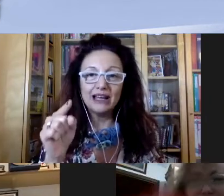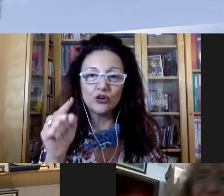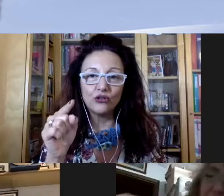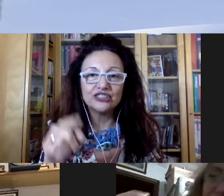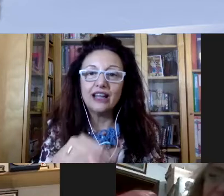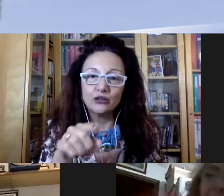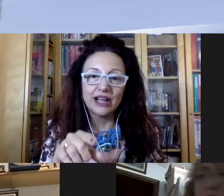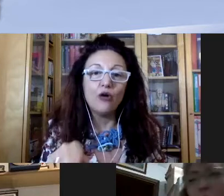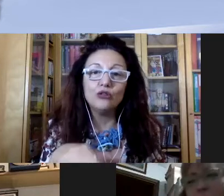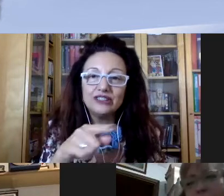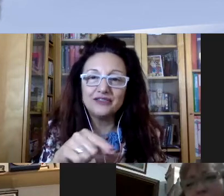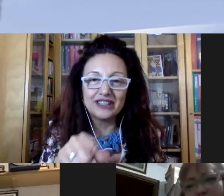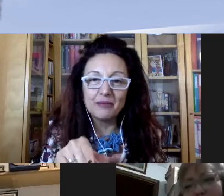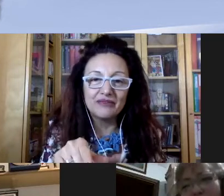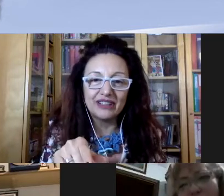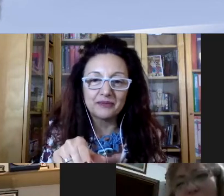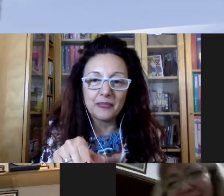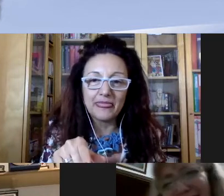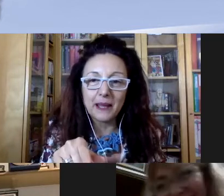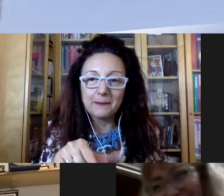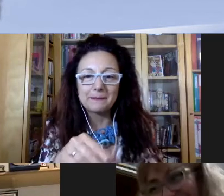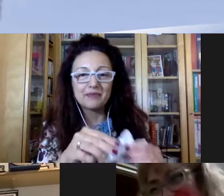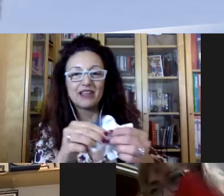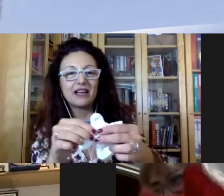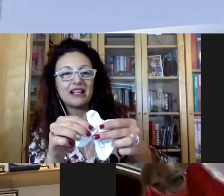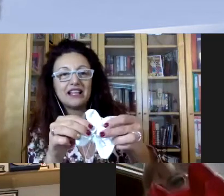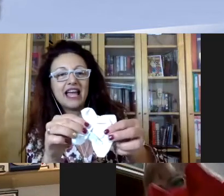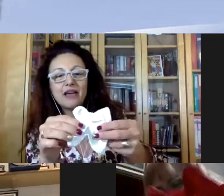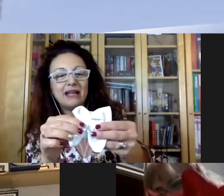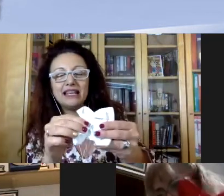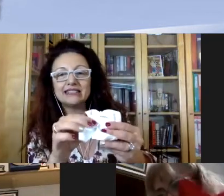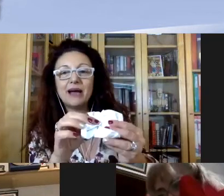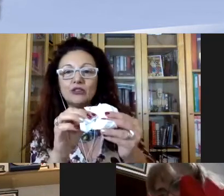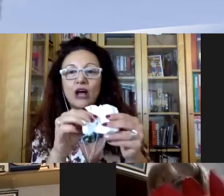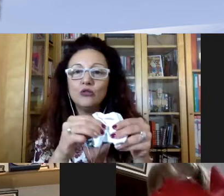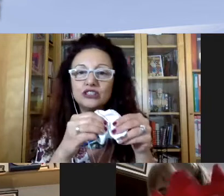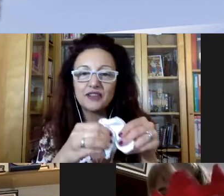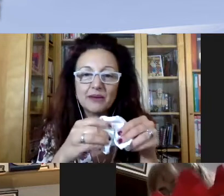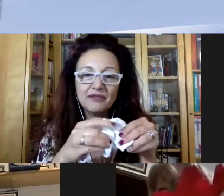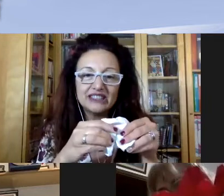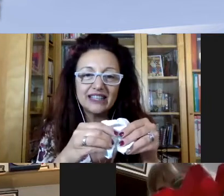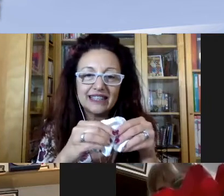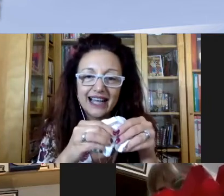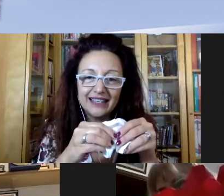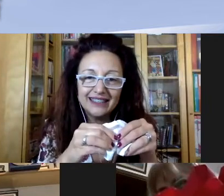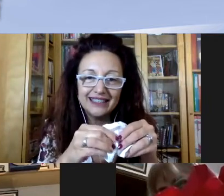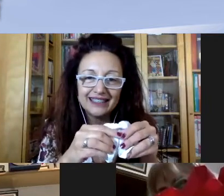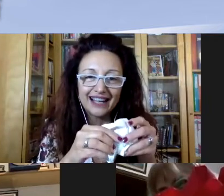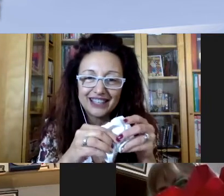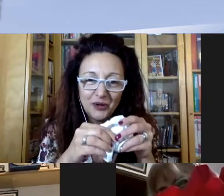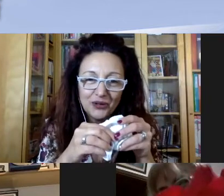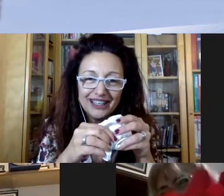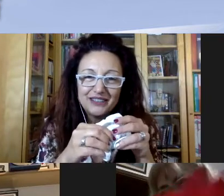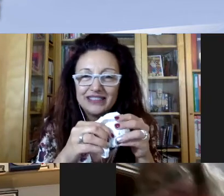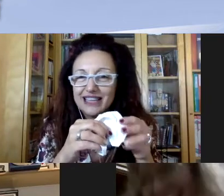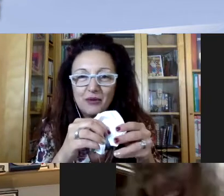Pur malconcia, allora ecco o noi ci facciamo c'è una petunia quella della Vero. È bellissima. Allora, o noi ci facciamo investire dal cane